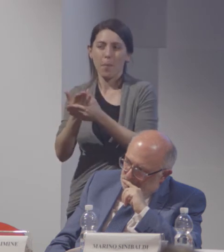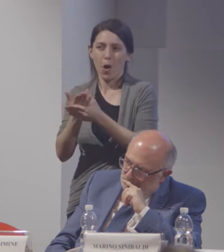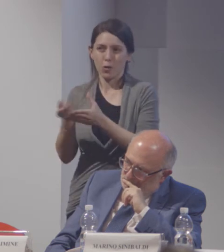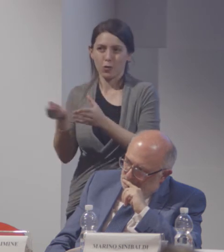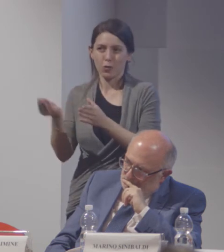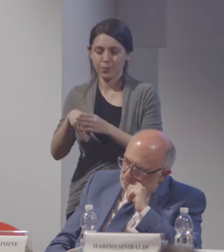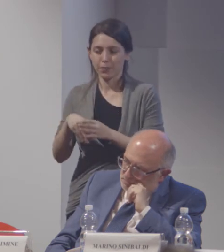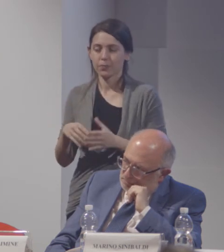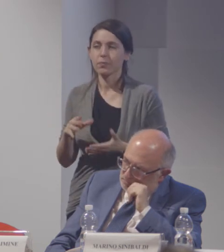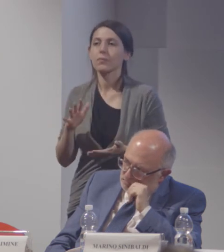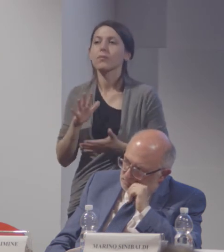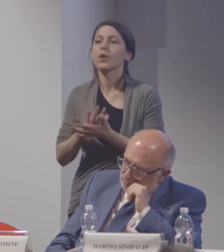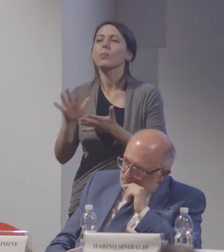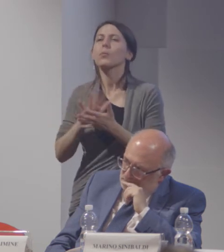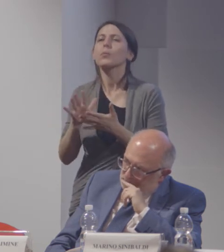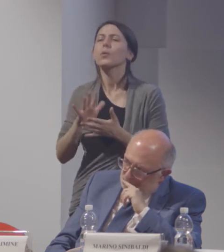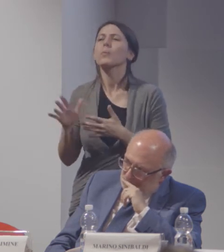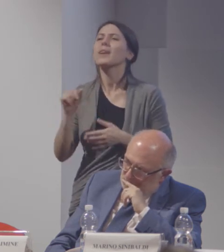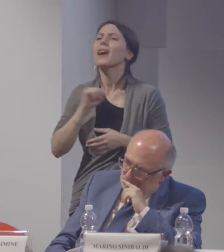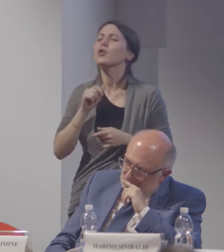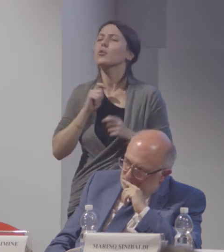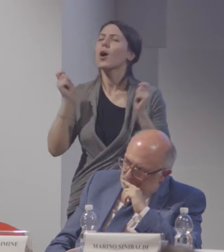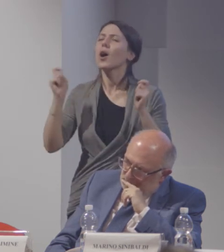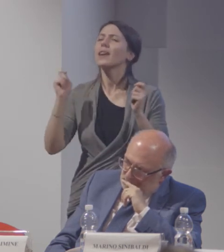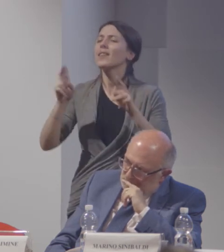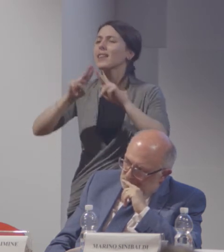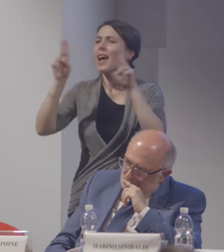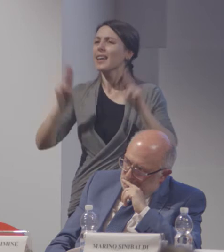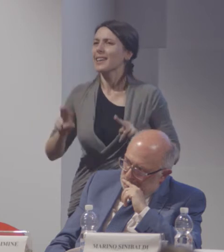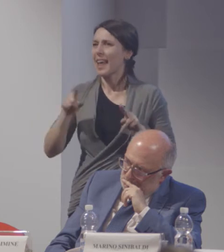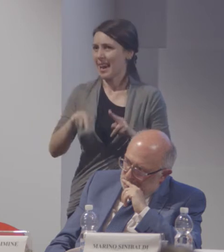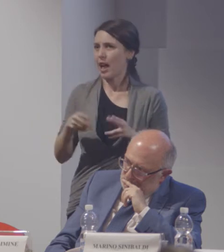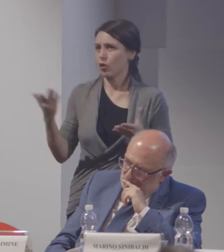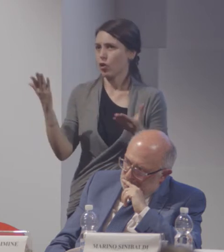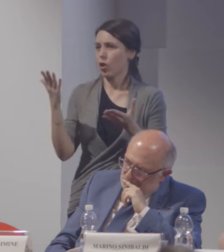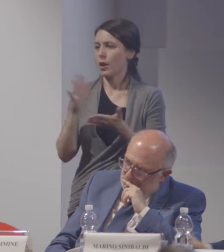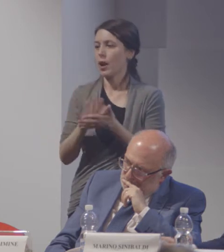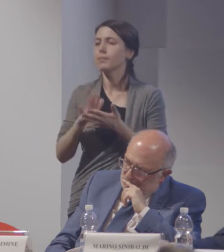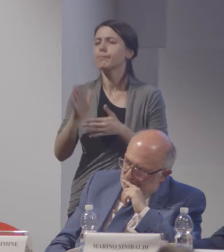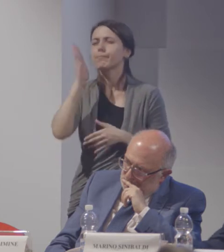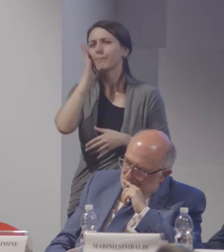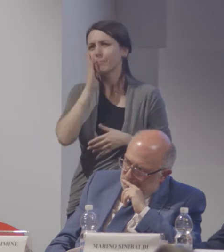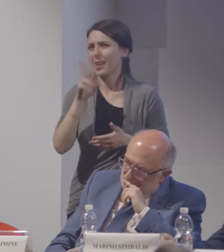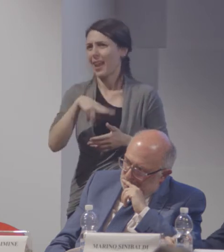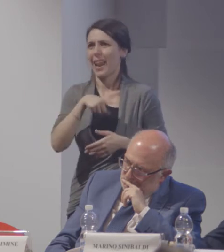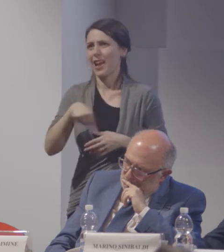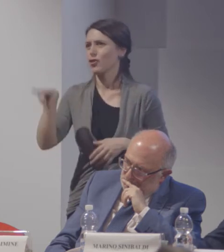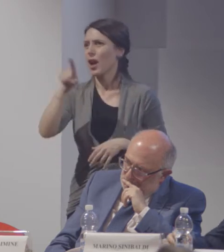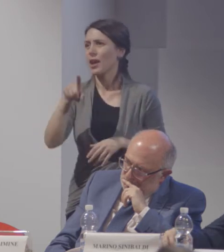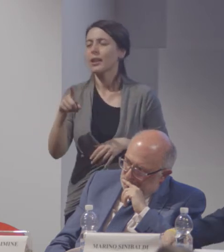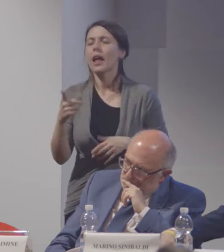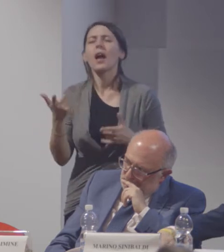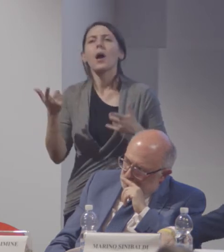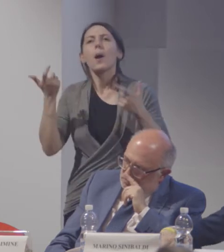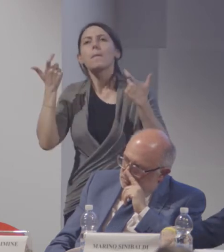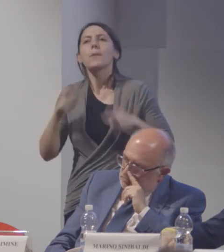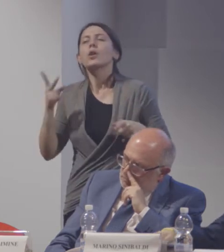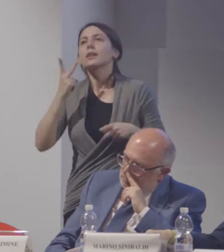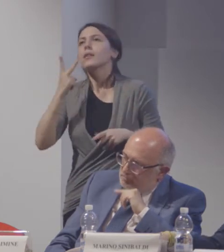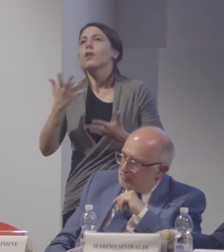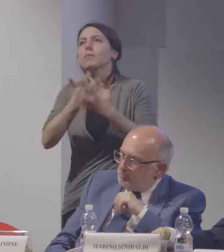stato pubblicato sulle pagine della rivista internazionale, e vi prego di andarlo a leggere, cioè, dove si